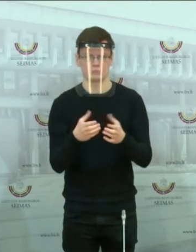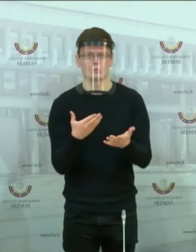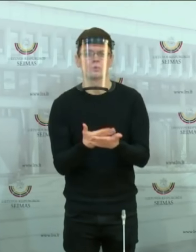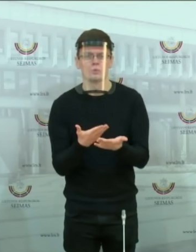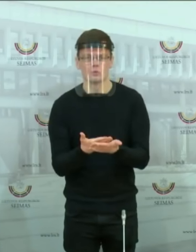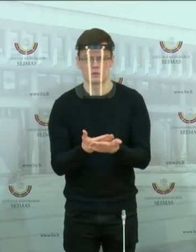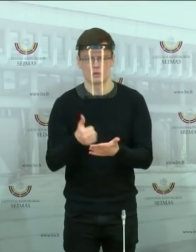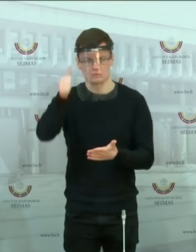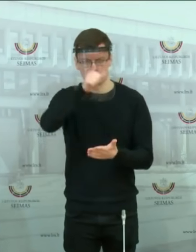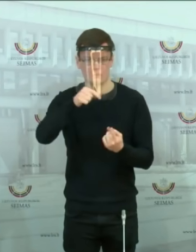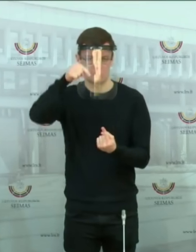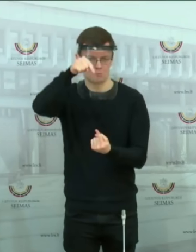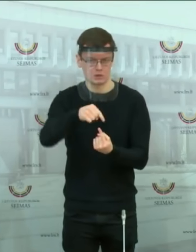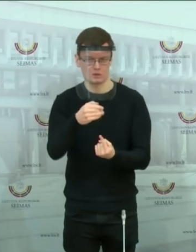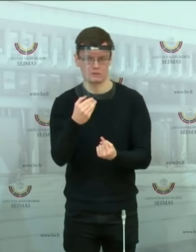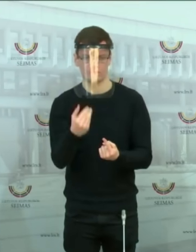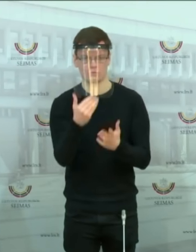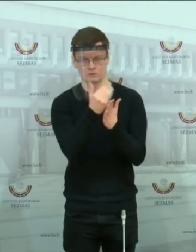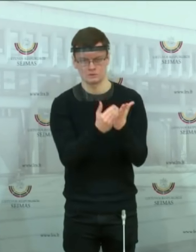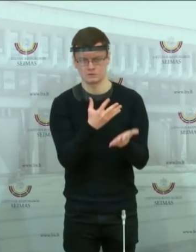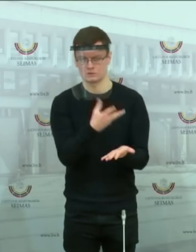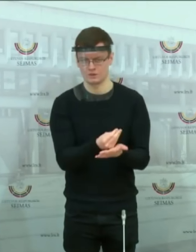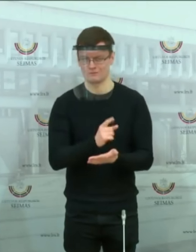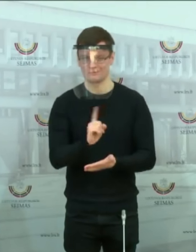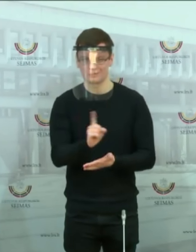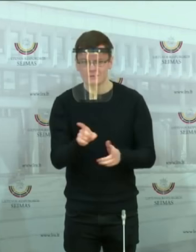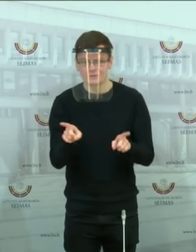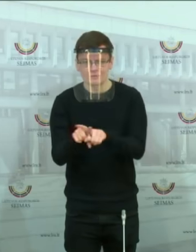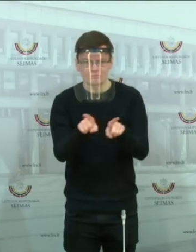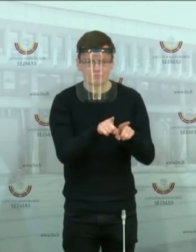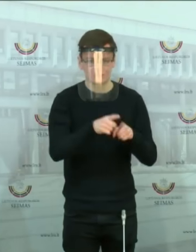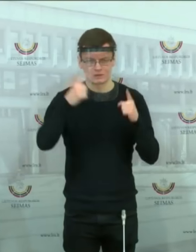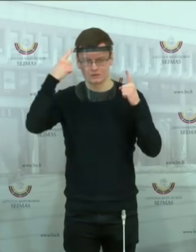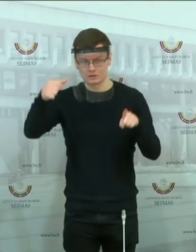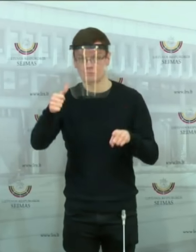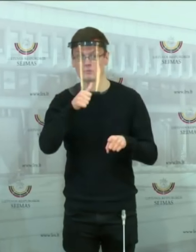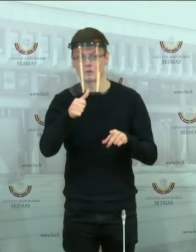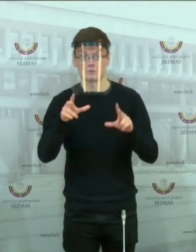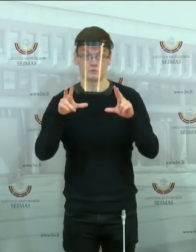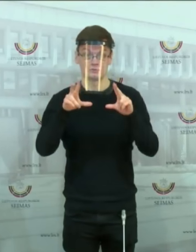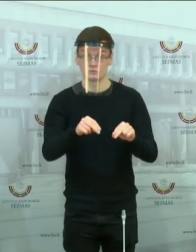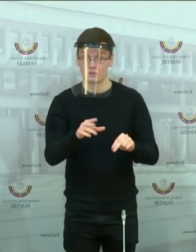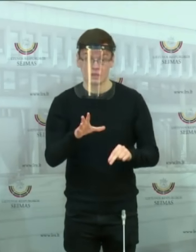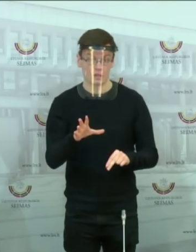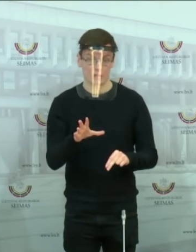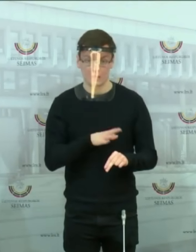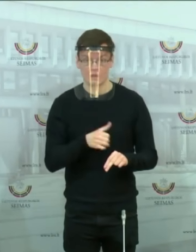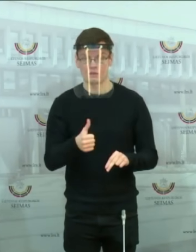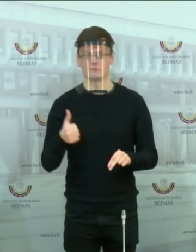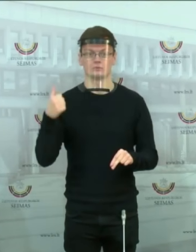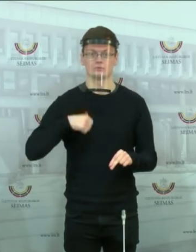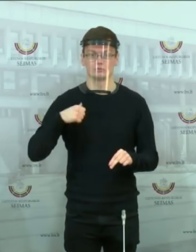kuriai turėtų galiot kažkokia išskirtinė tvarka. Jeigu nėra galimybės užtikrinti, na, kad